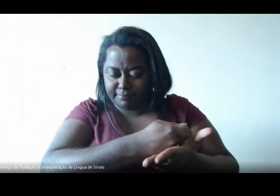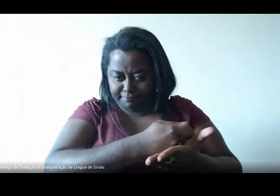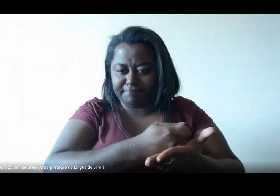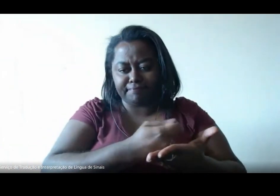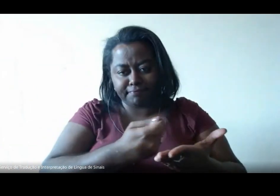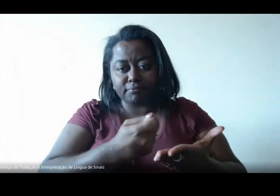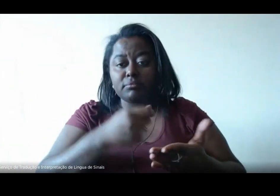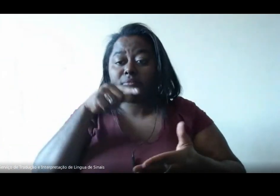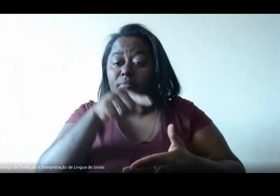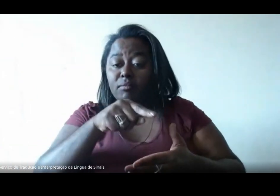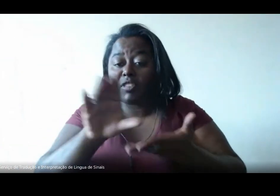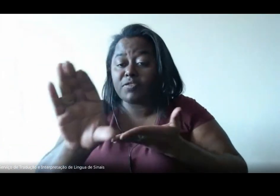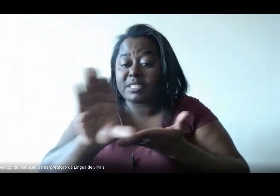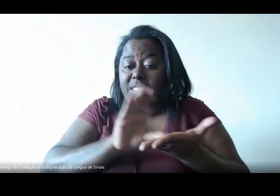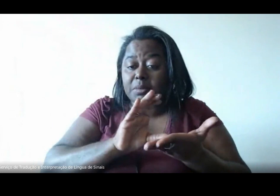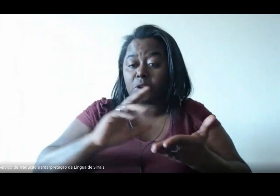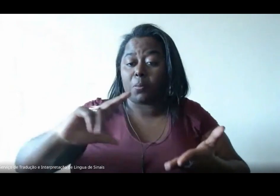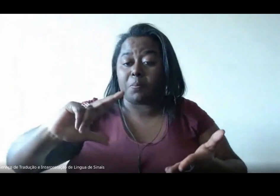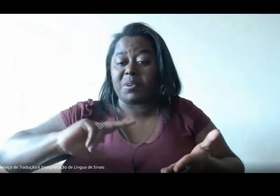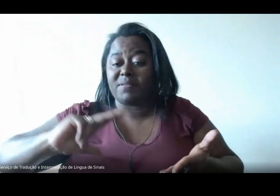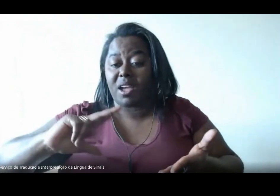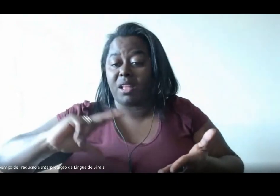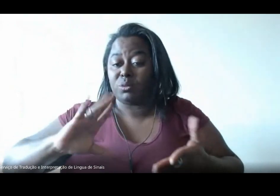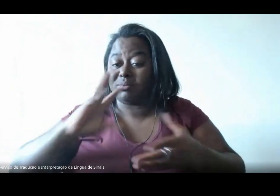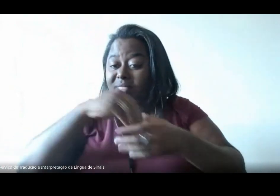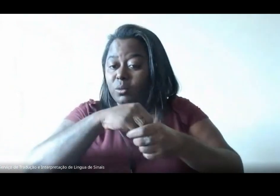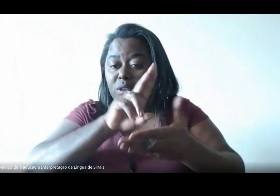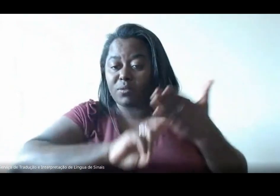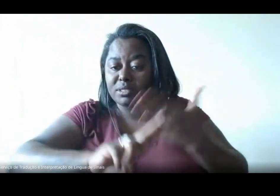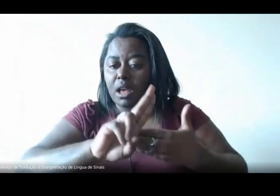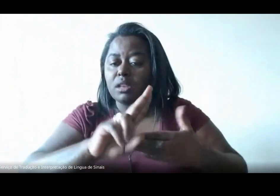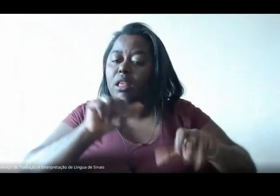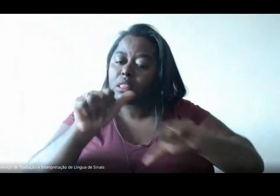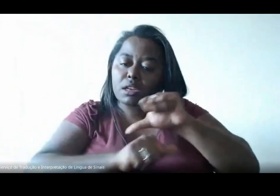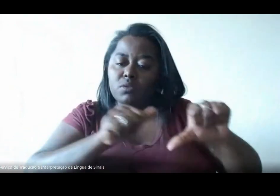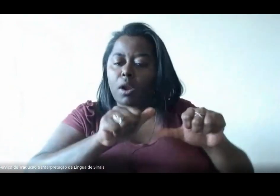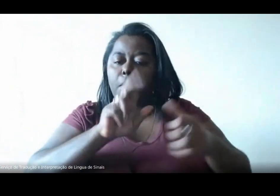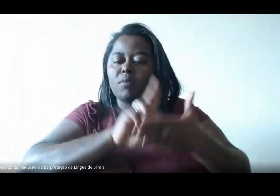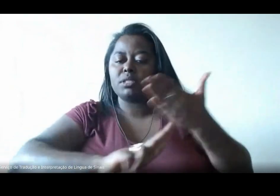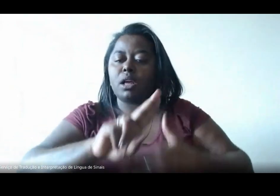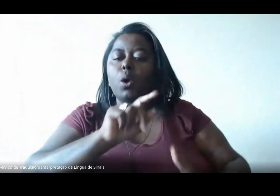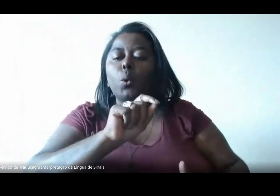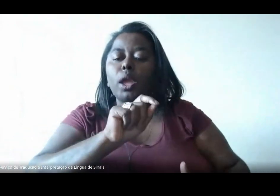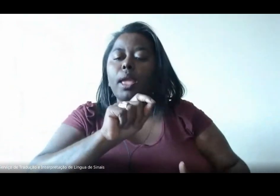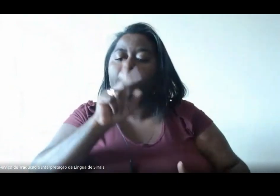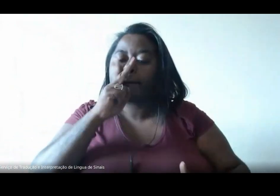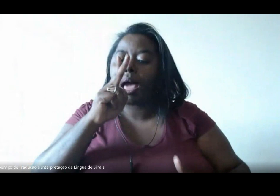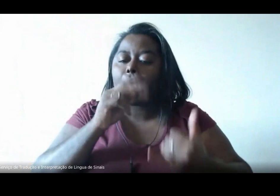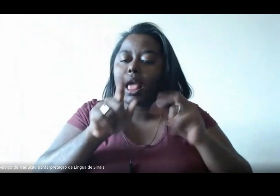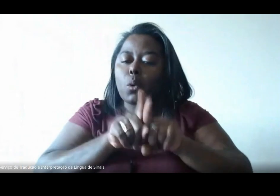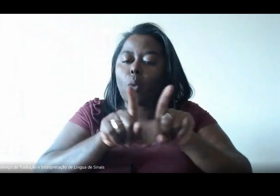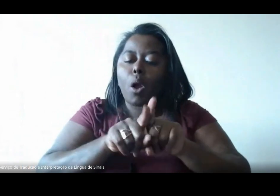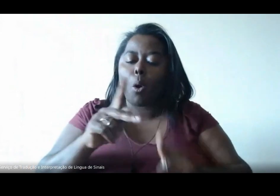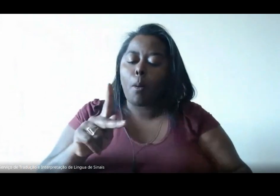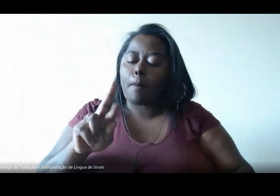E esse financiamento privado na universidade acaba transformando a universidade numa prestadora